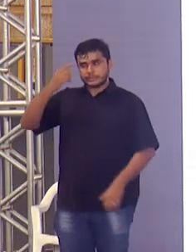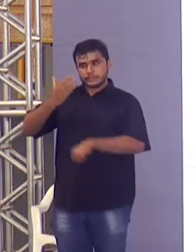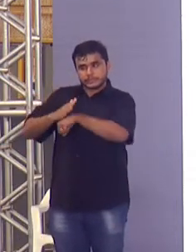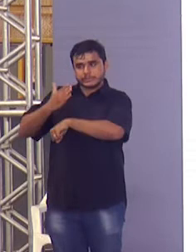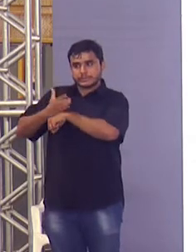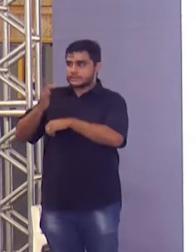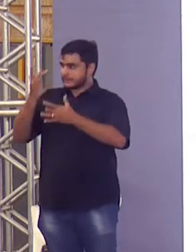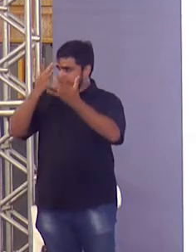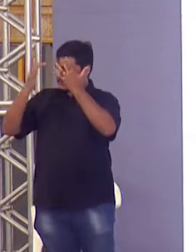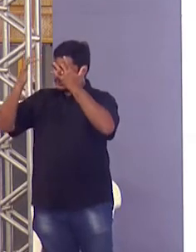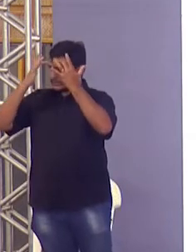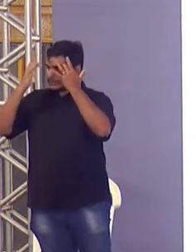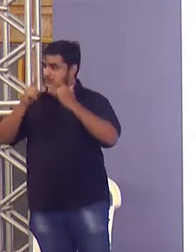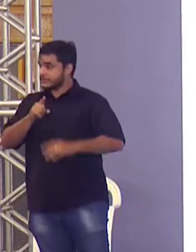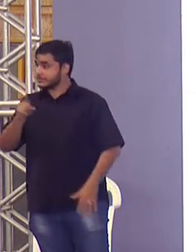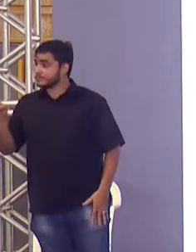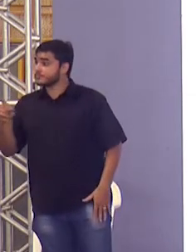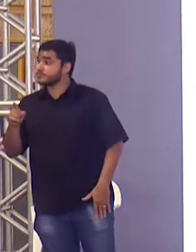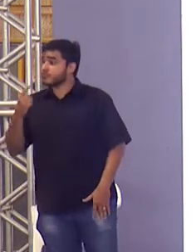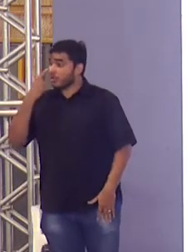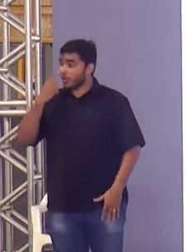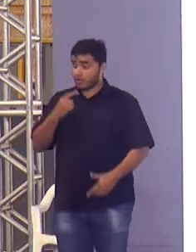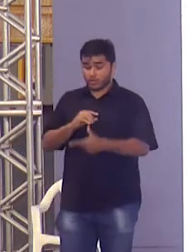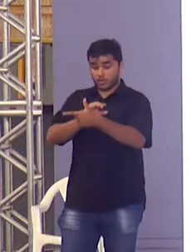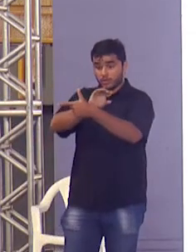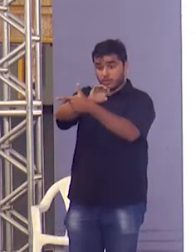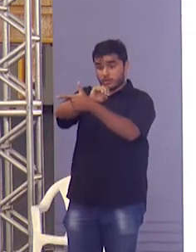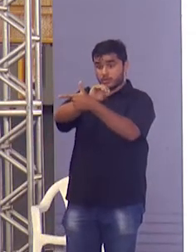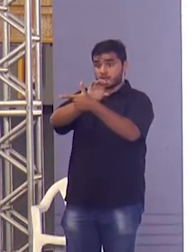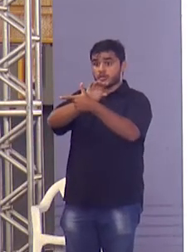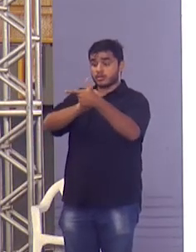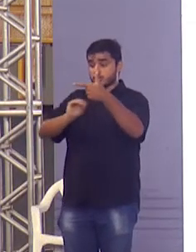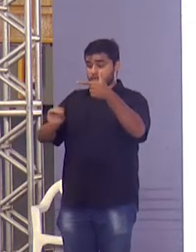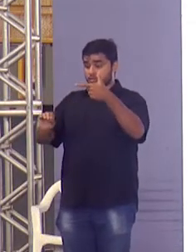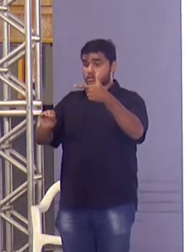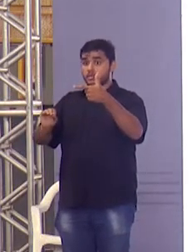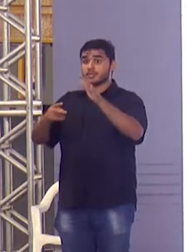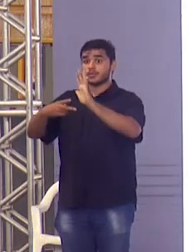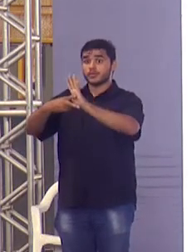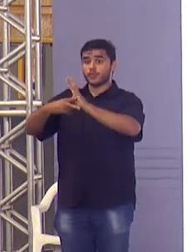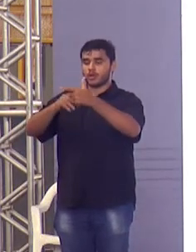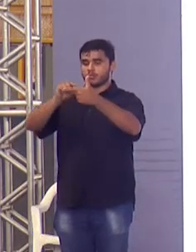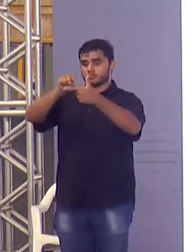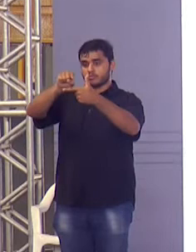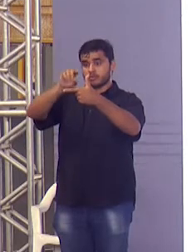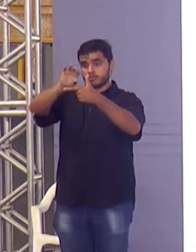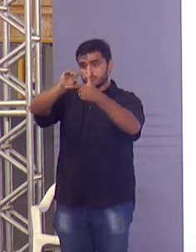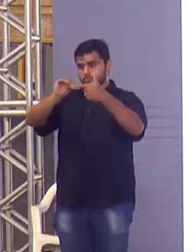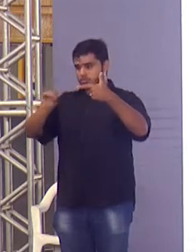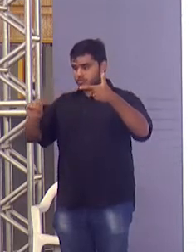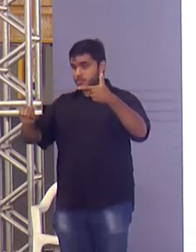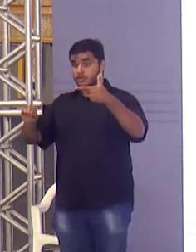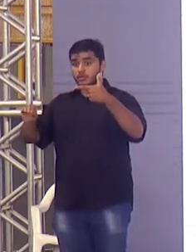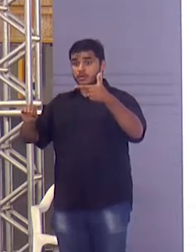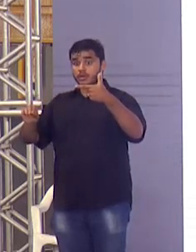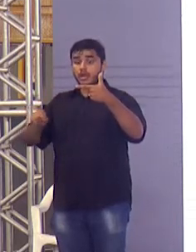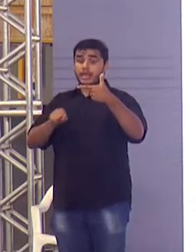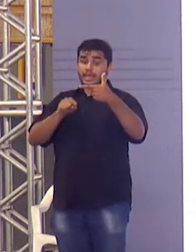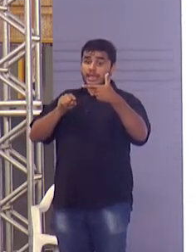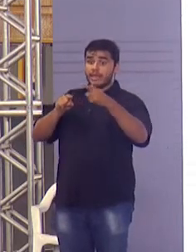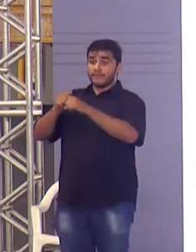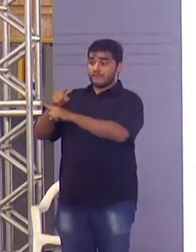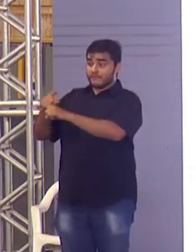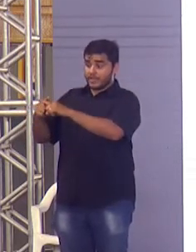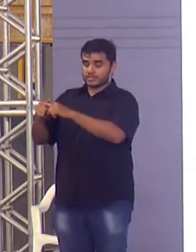O dividendo é igual ao divisor vezes o quociente mais o resto.